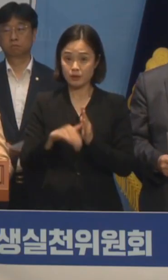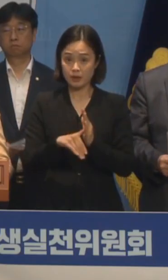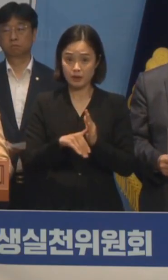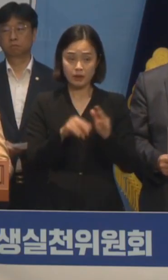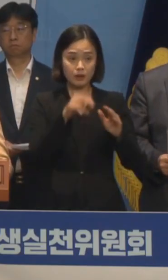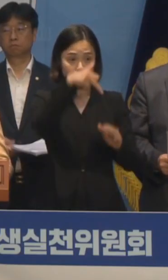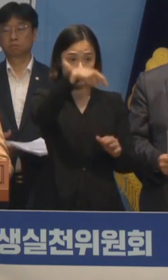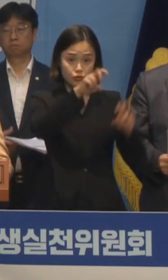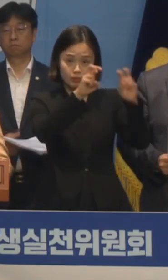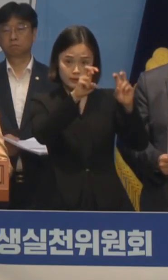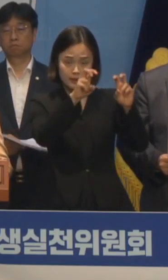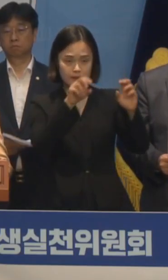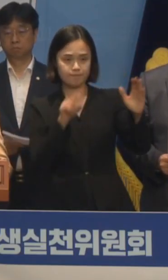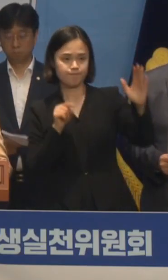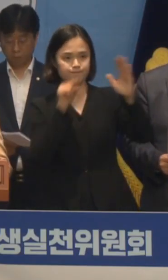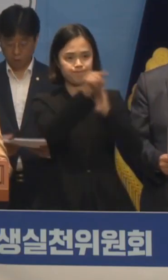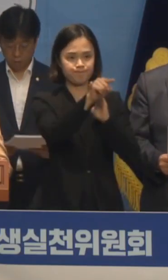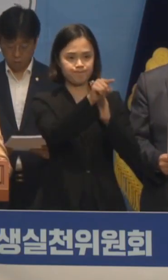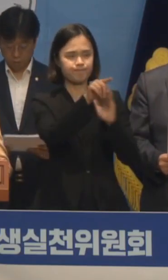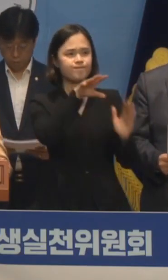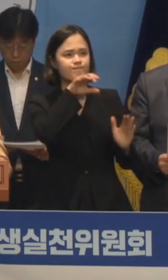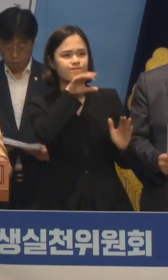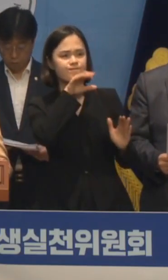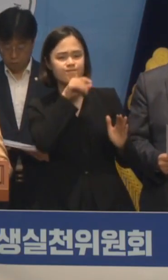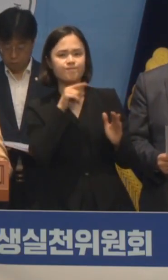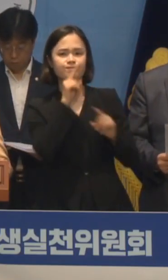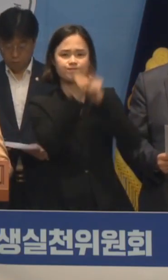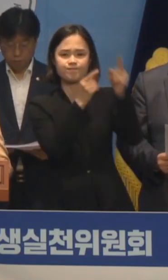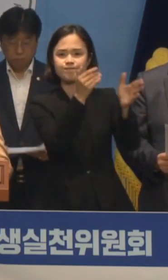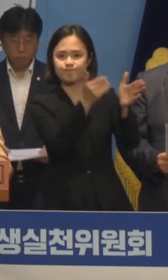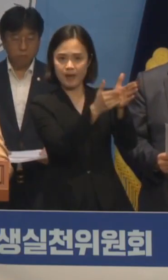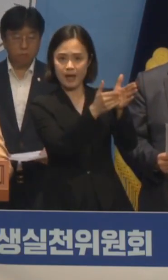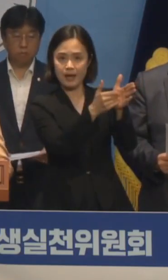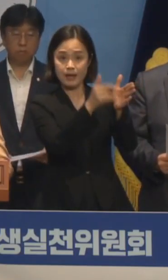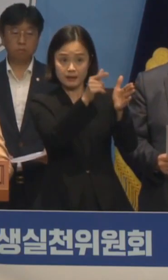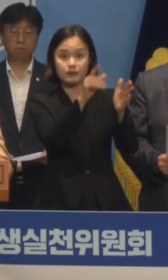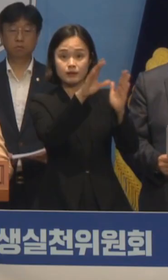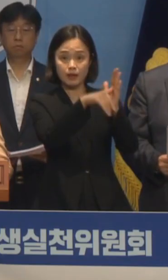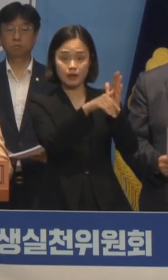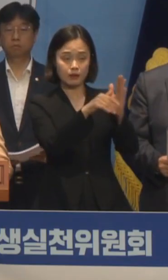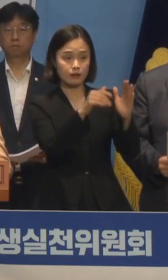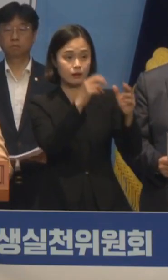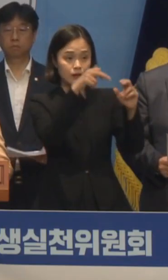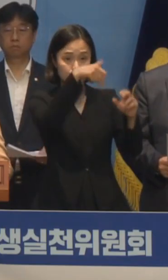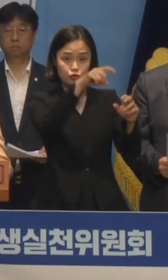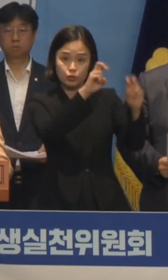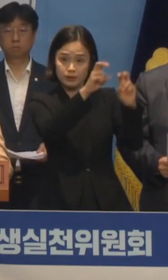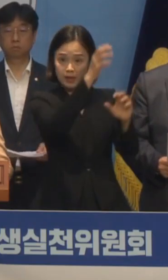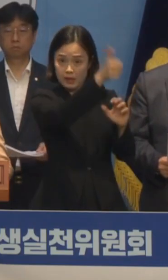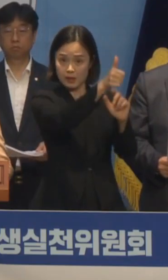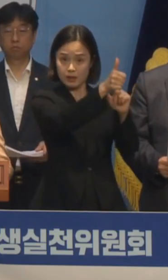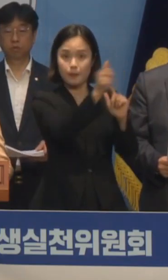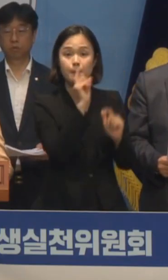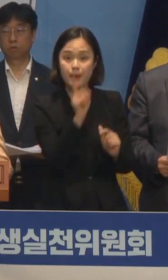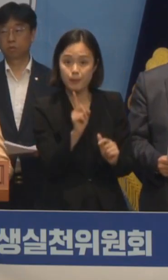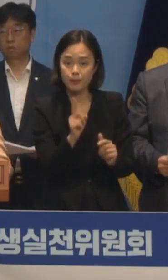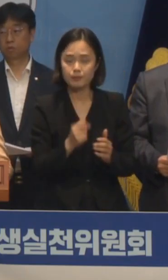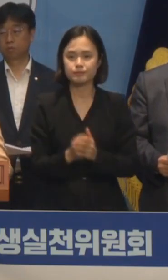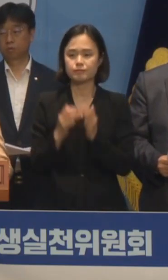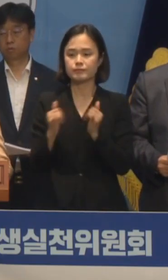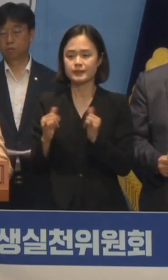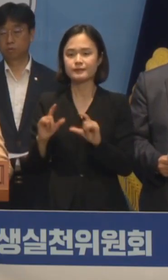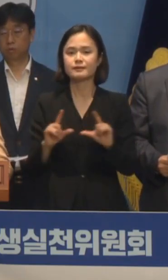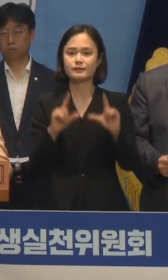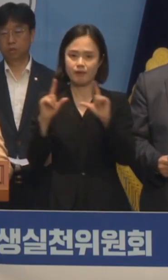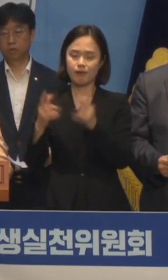방문하였다. 당시 쿠팡 강한승 대표이사는 을지로위원회 소속 의원들에게 민생단체의